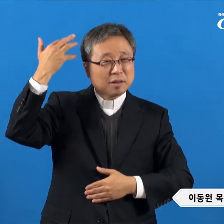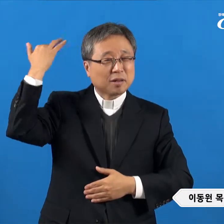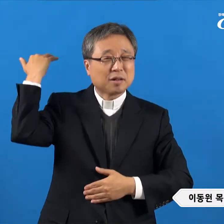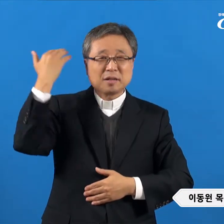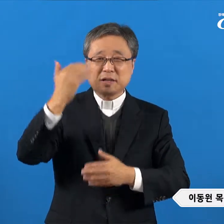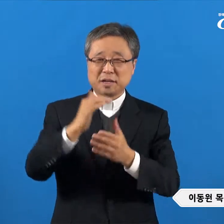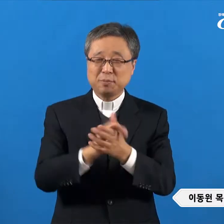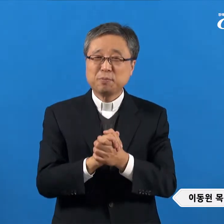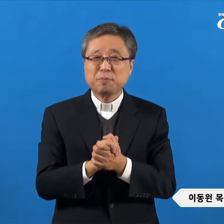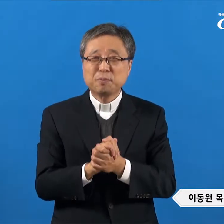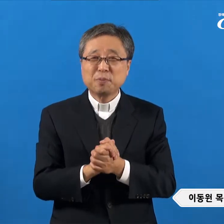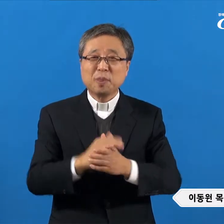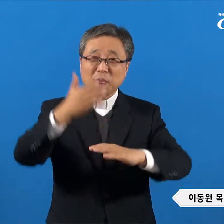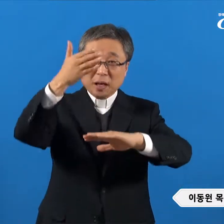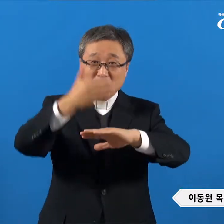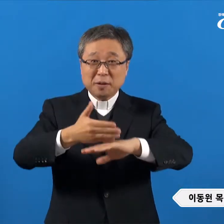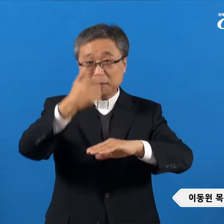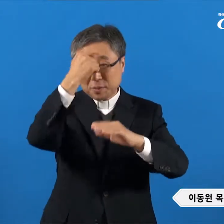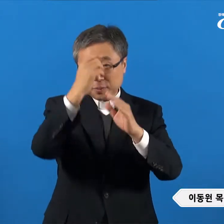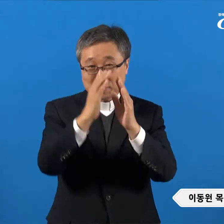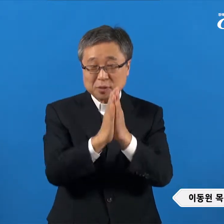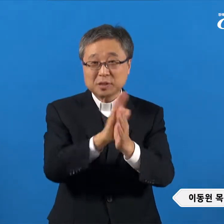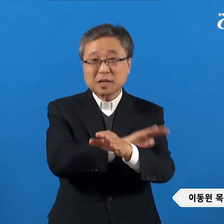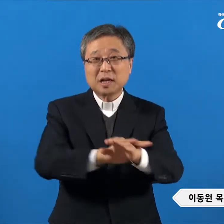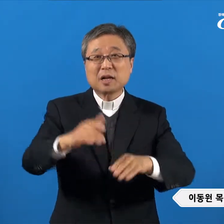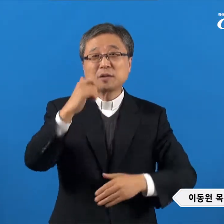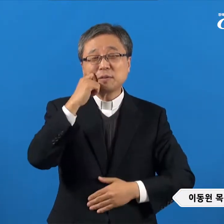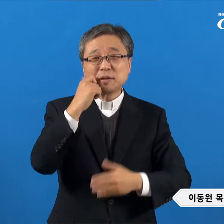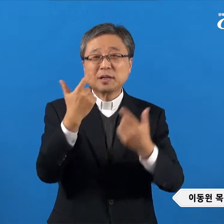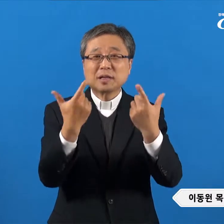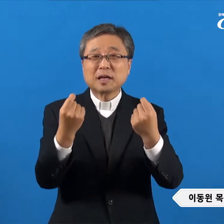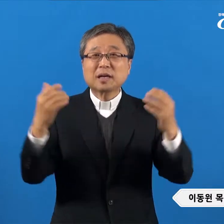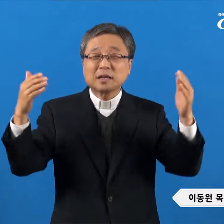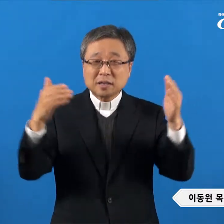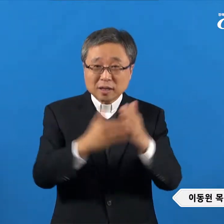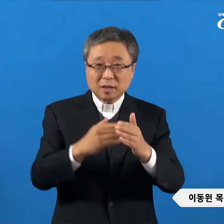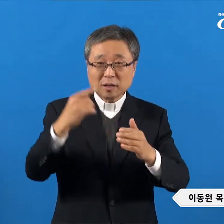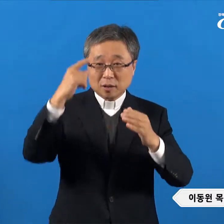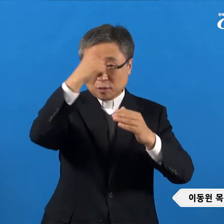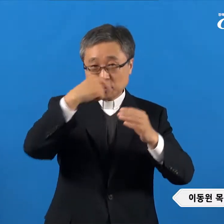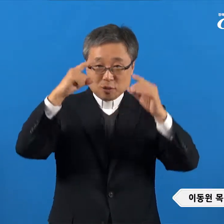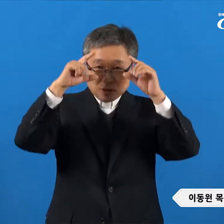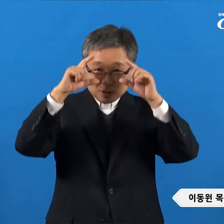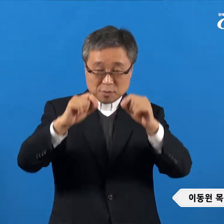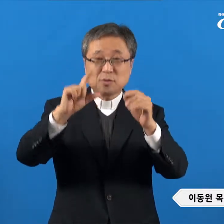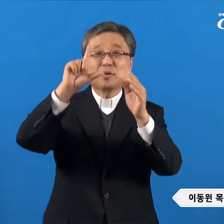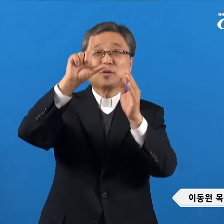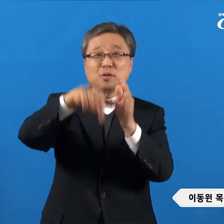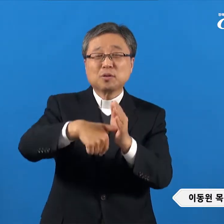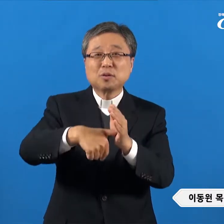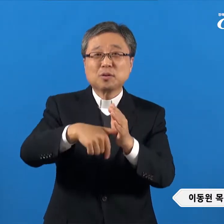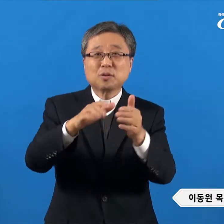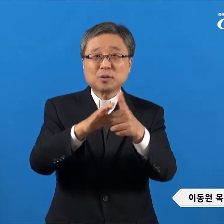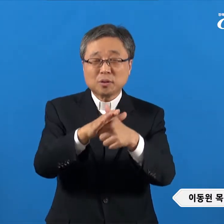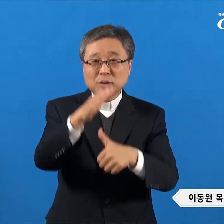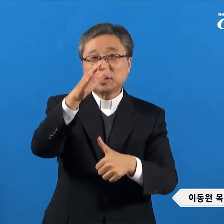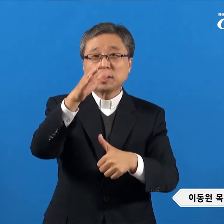지나갑니다. 감사의 기도도 제대로 못하고 이렇게 끝나나 보다 하고 눈을 감는 순간 사형,